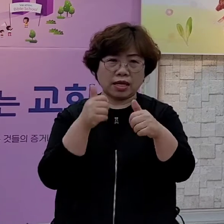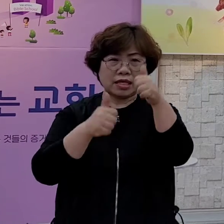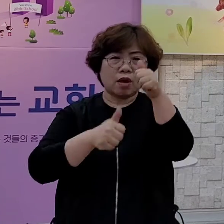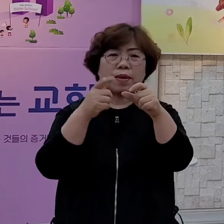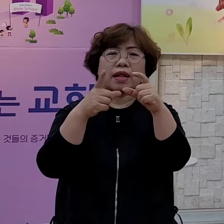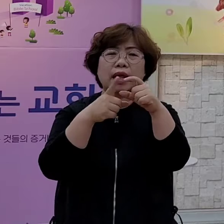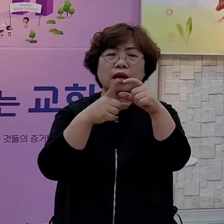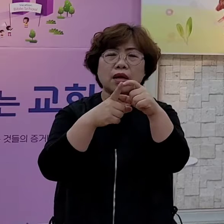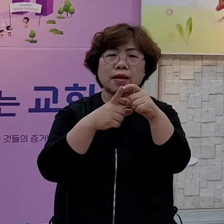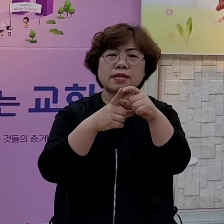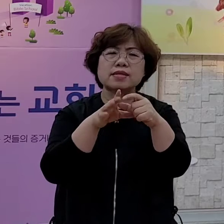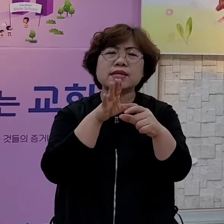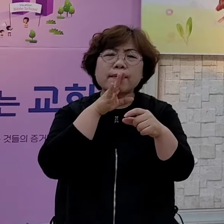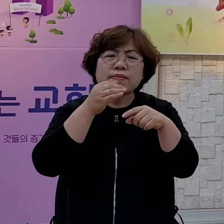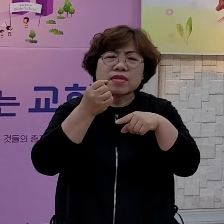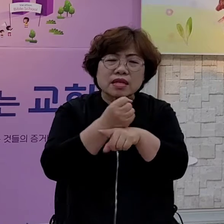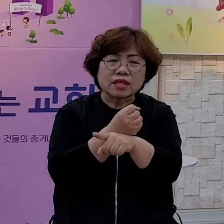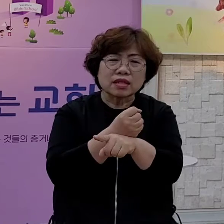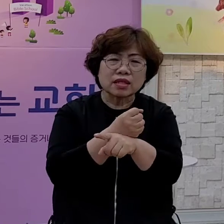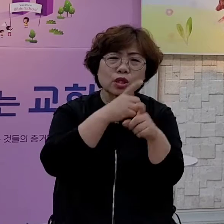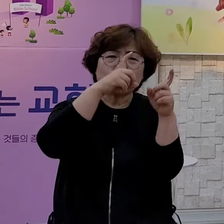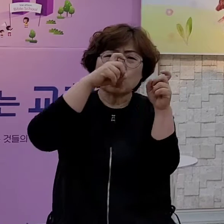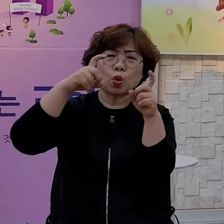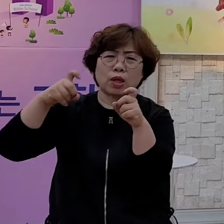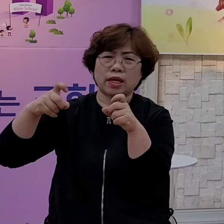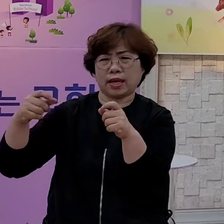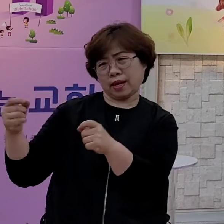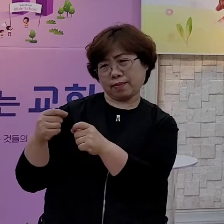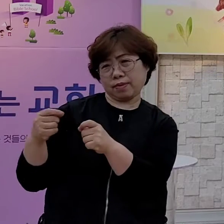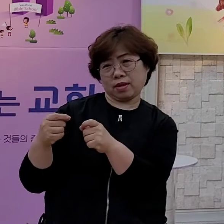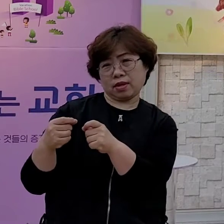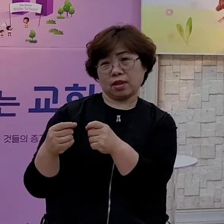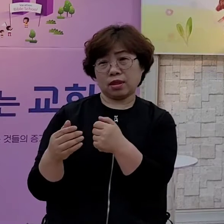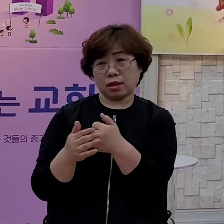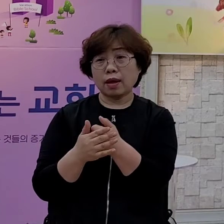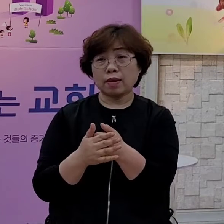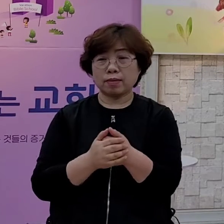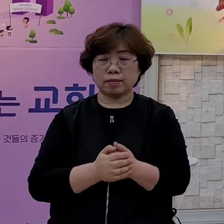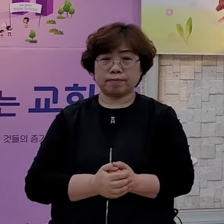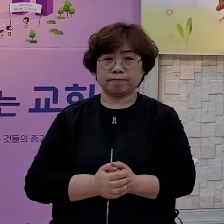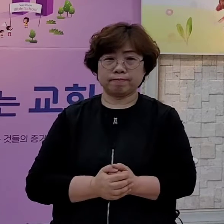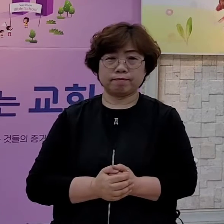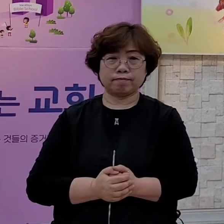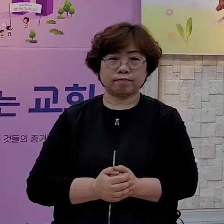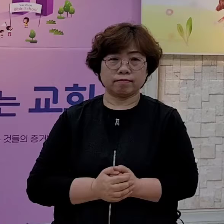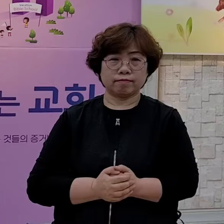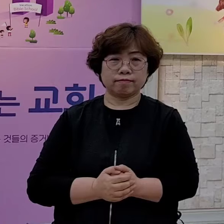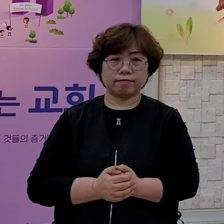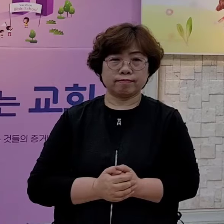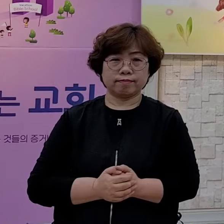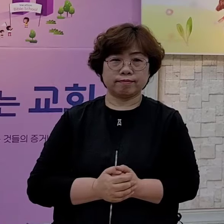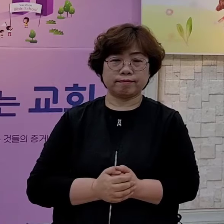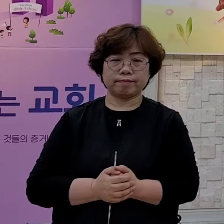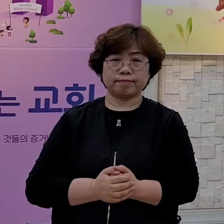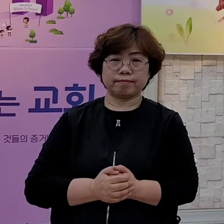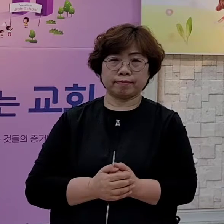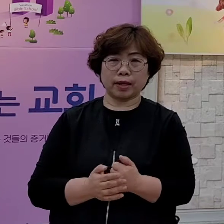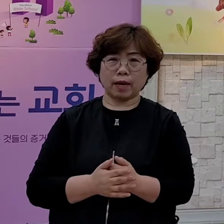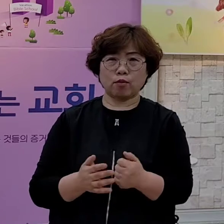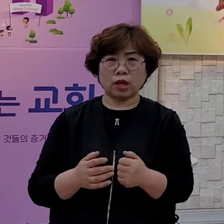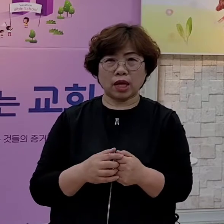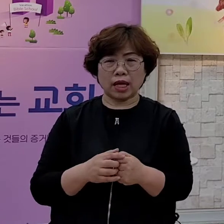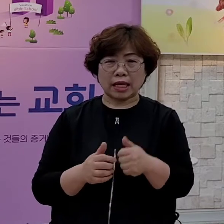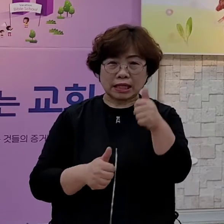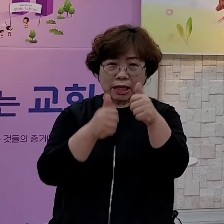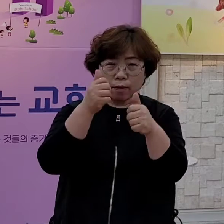의미에 더 정확합니다. 그래서 이걸 어떻게 설명할까 고민하다가 예를 들어